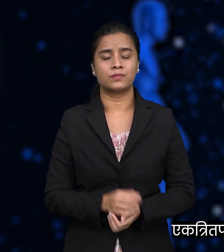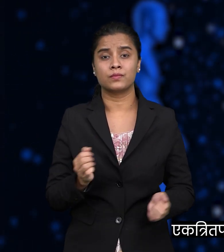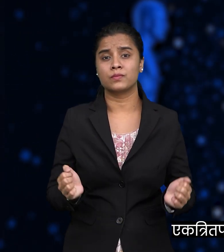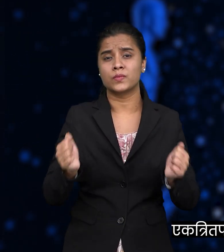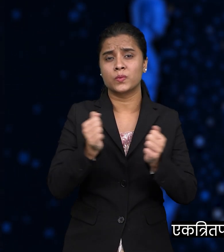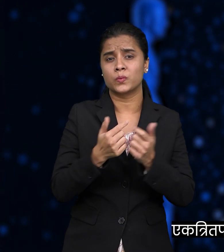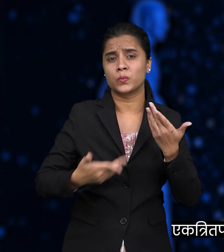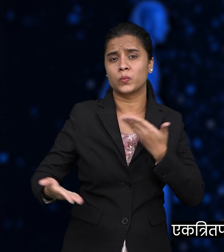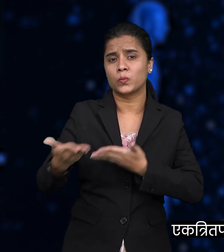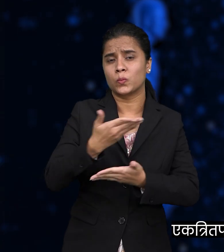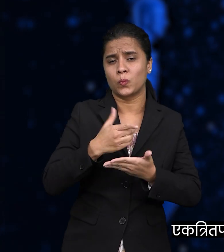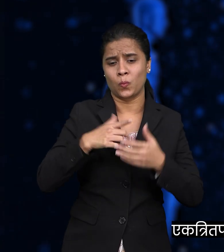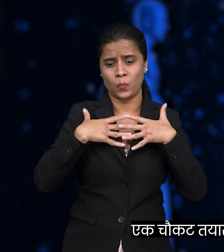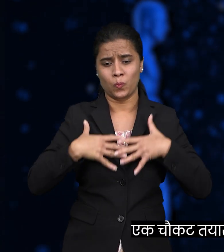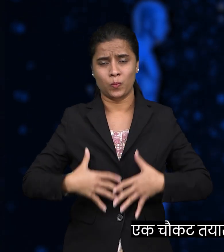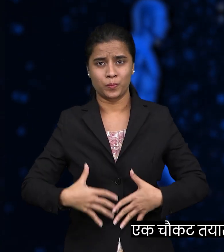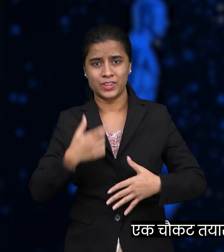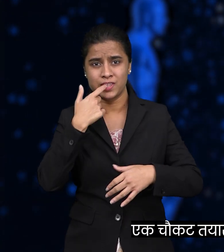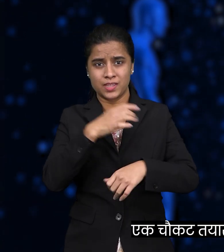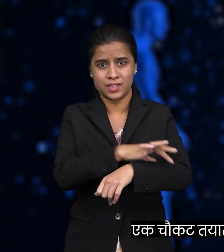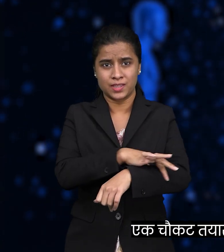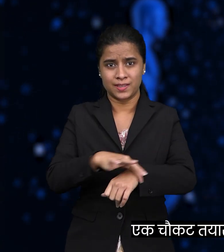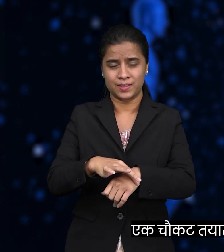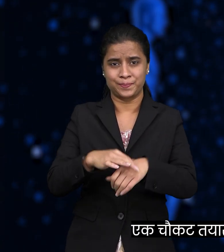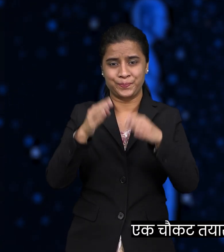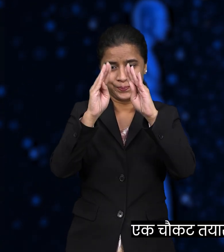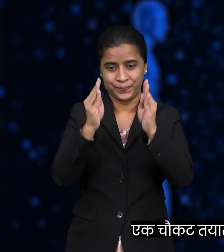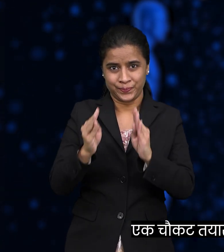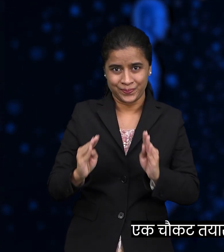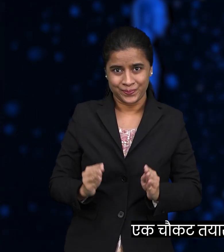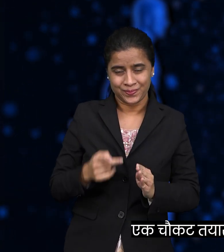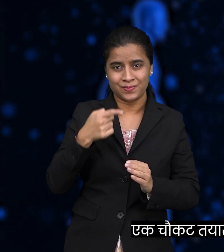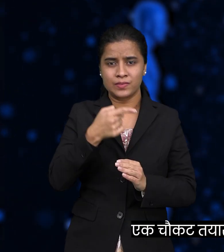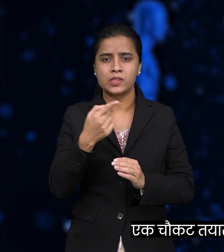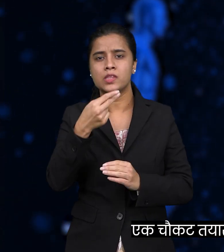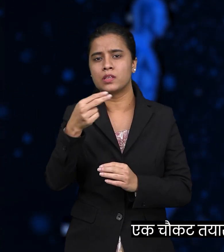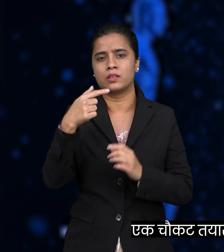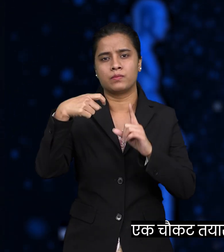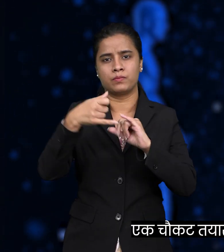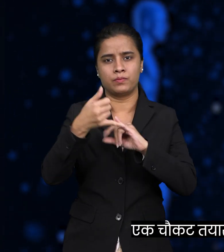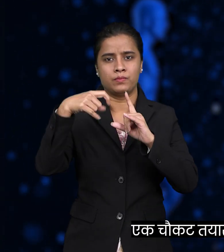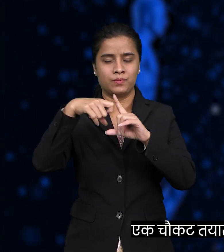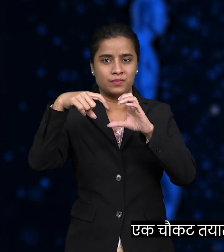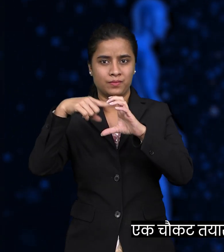एकत्रितपणे सर्व हाडे सांगाडा नावाची एक चौकट तयार करतात, जी शरीराला आकार देते.